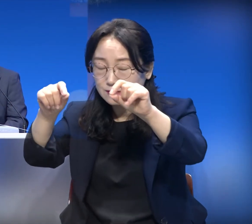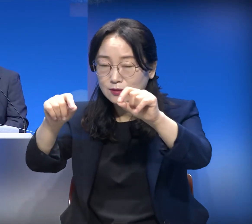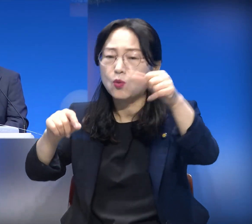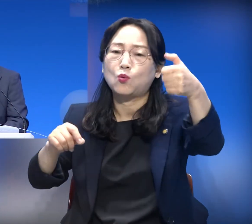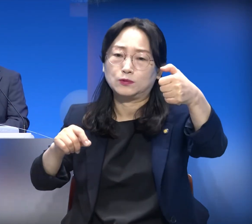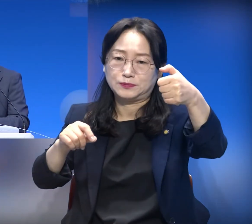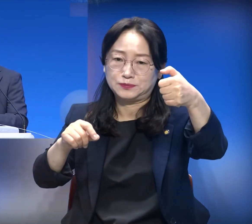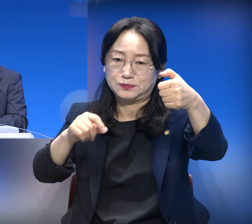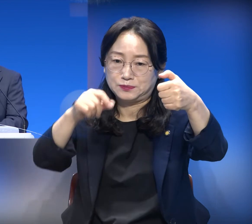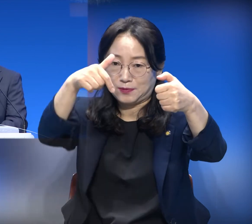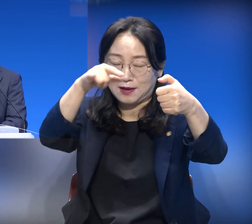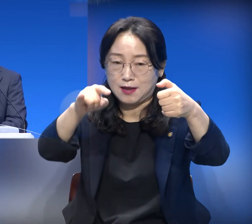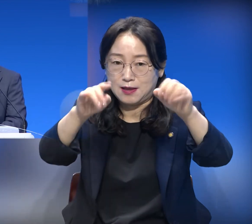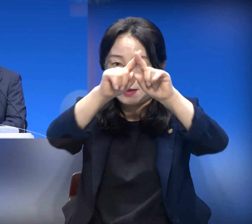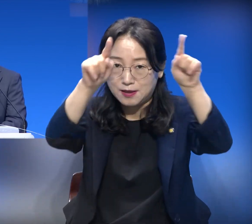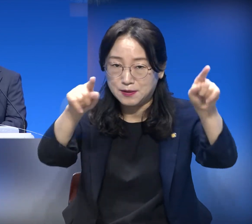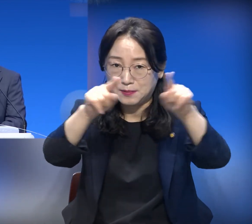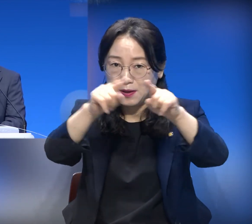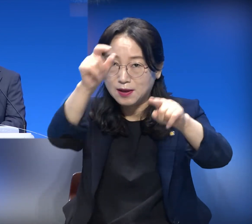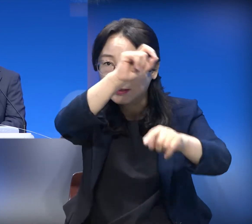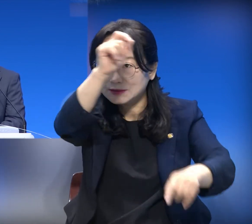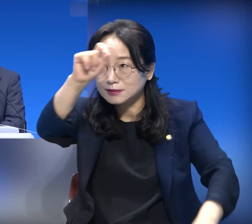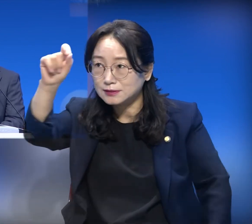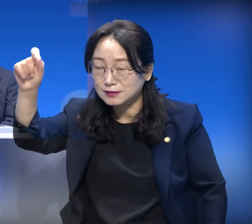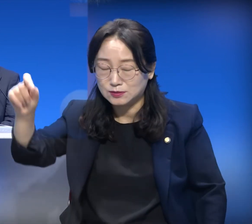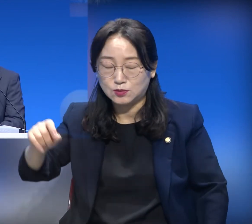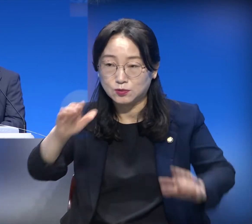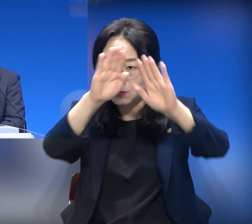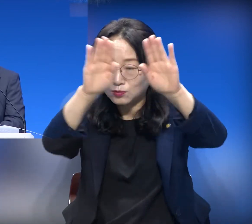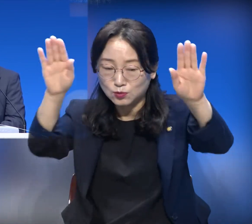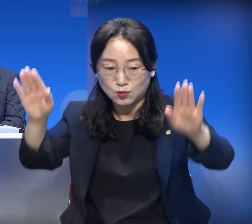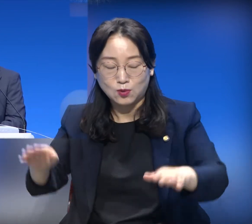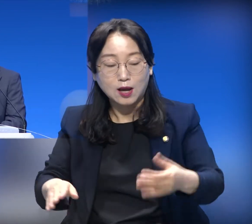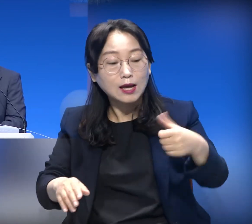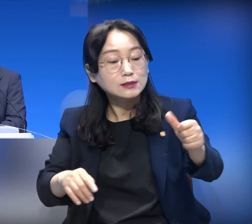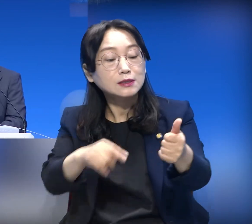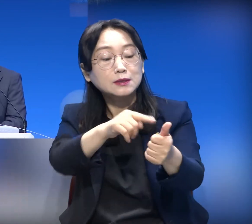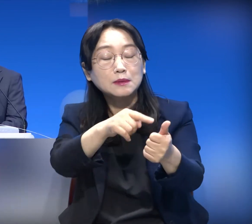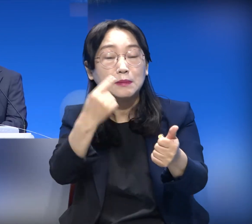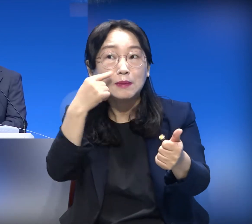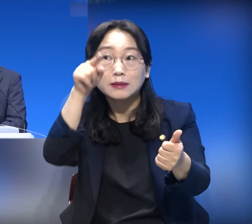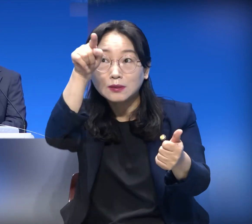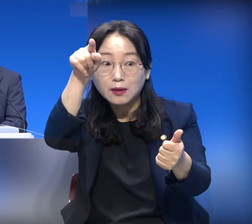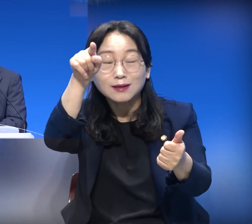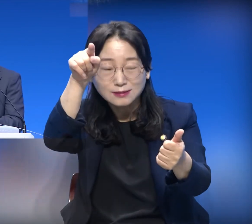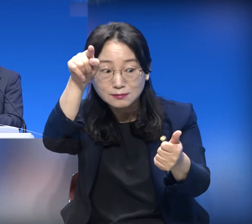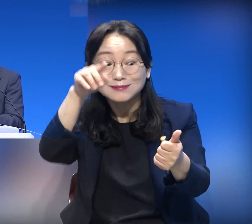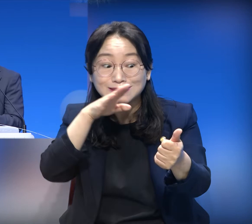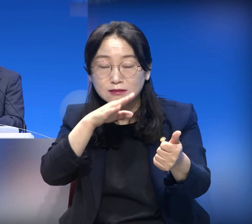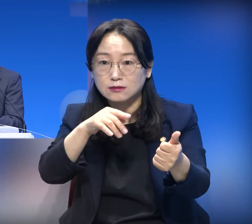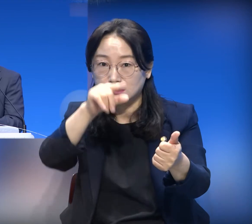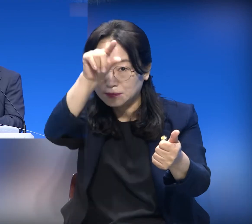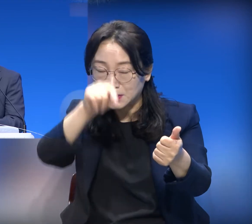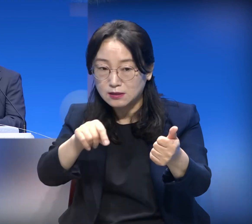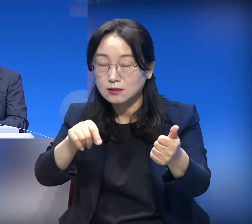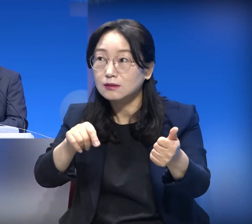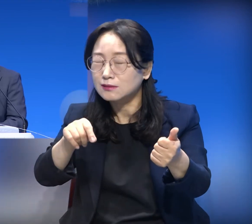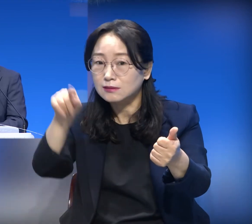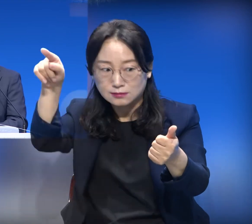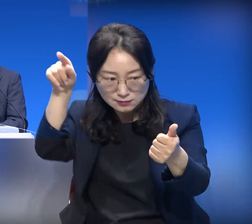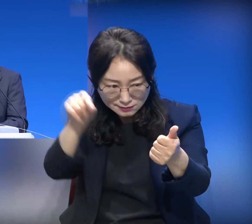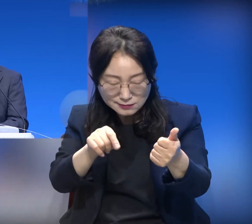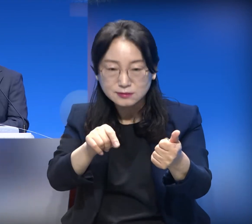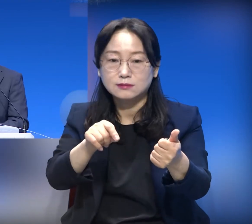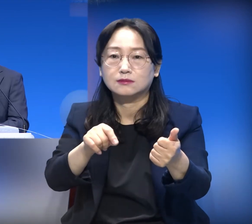50개인데 그걸 판에다 써놓고 하나씩 짚어갑니다. 짚어가면 눈을 깜빡하면 그걸 가지고 받아서 적기